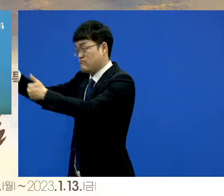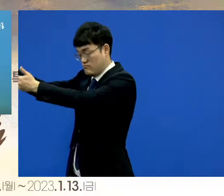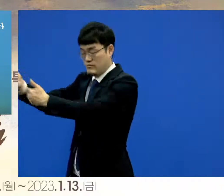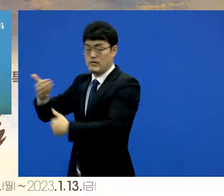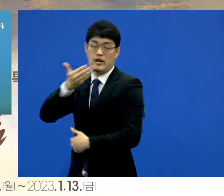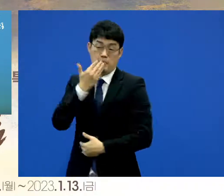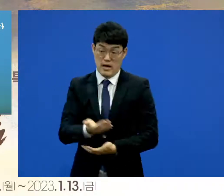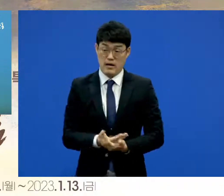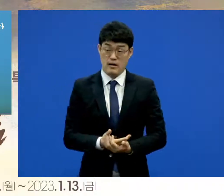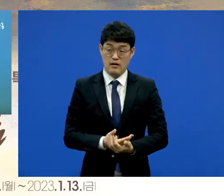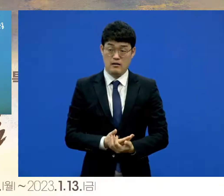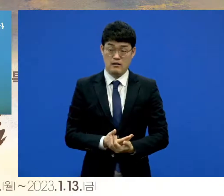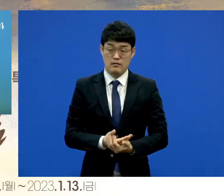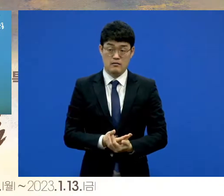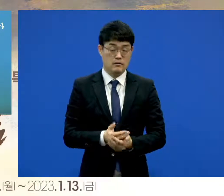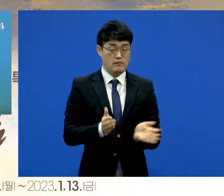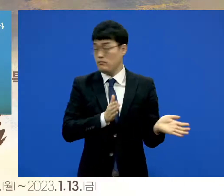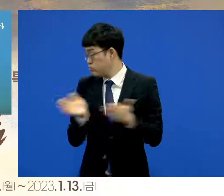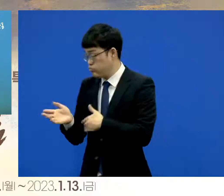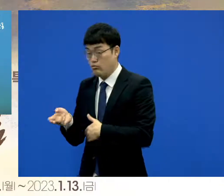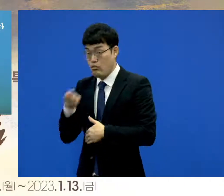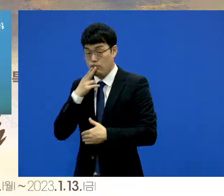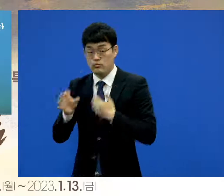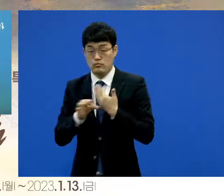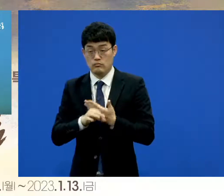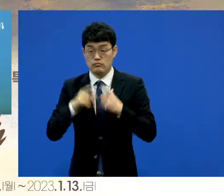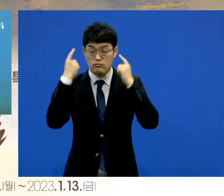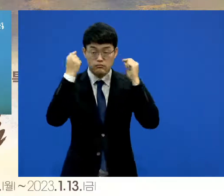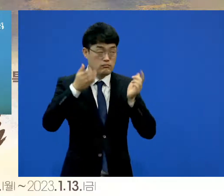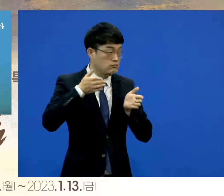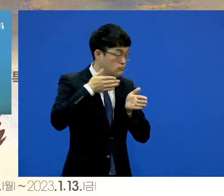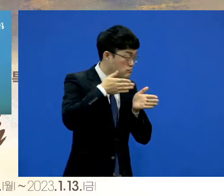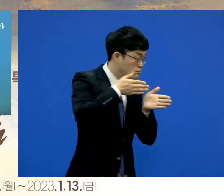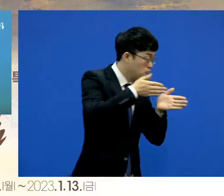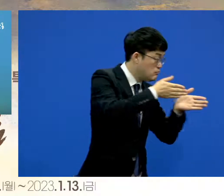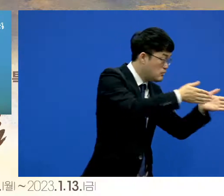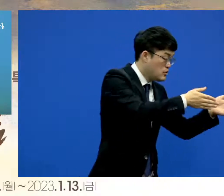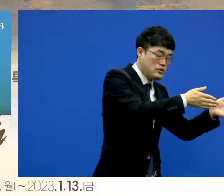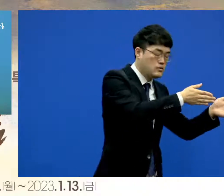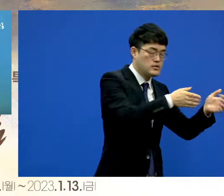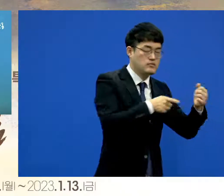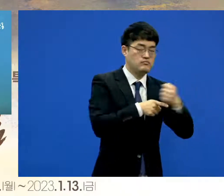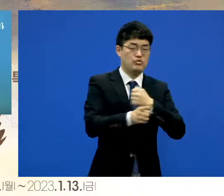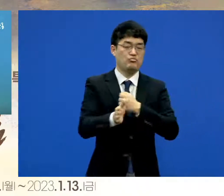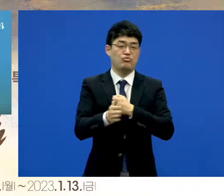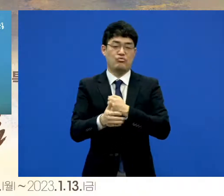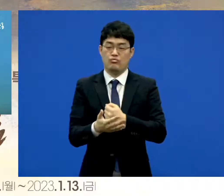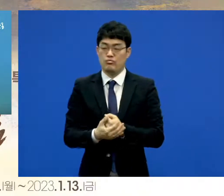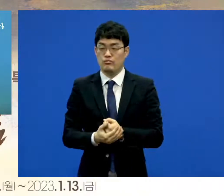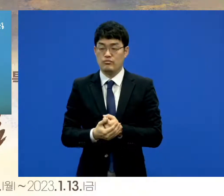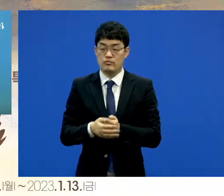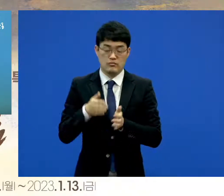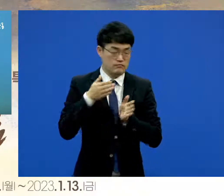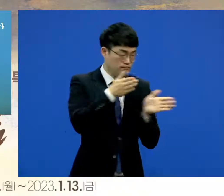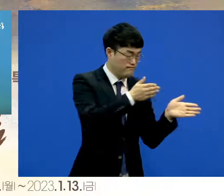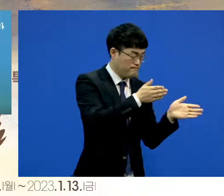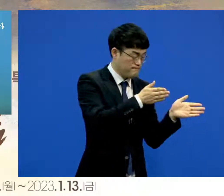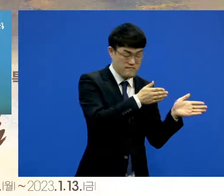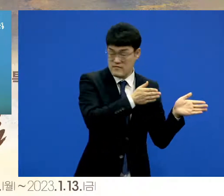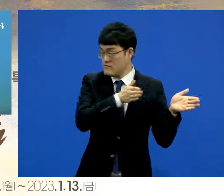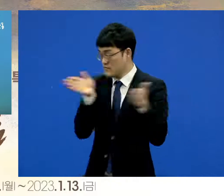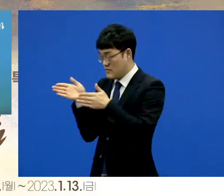따라오게 되는 겁니다. 방향 전환이 없으면 과정은 의미가 없습니다. 방향 전환을 해야 그 다음에